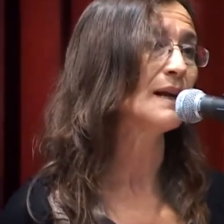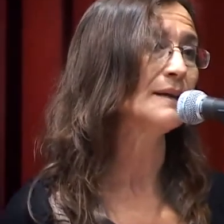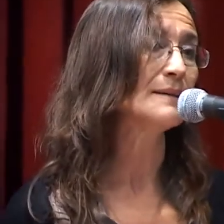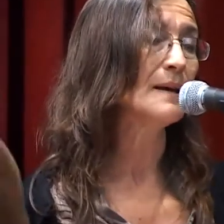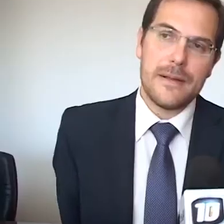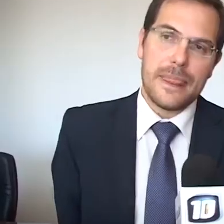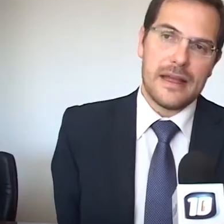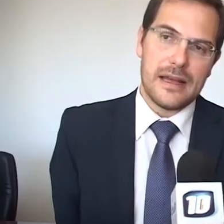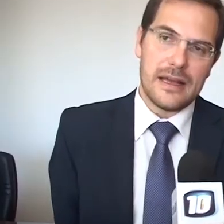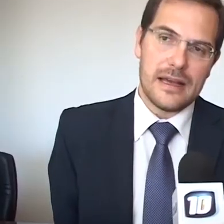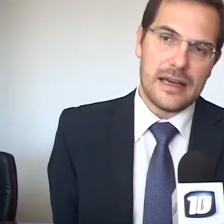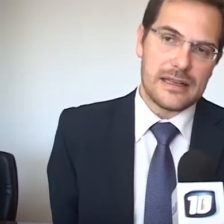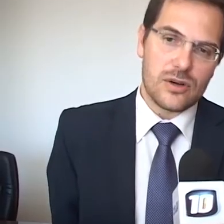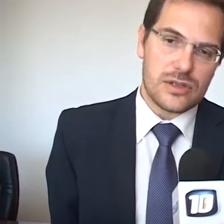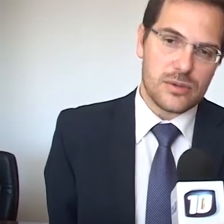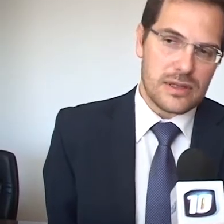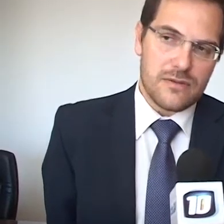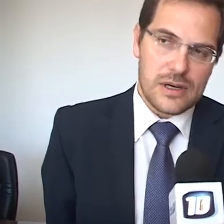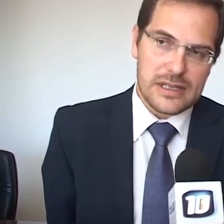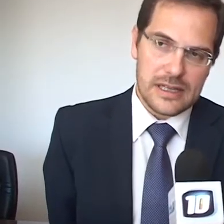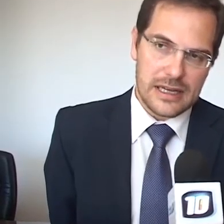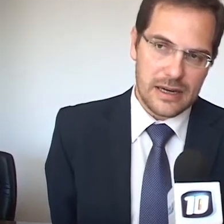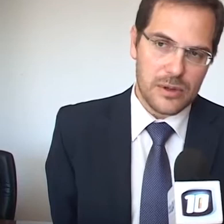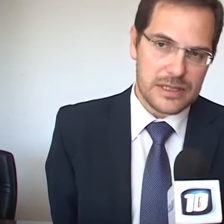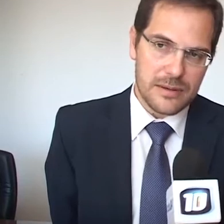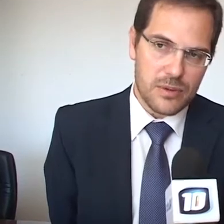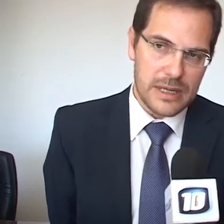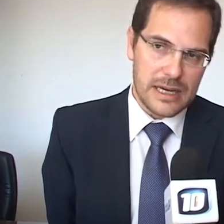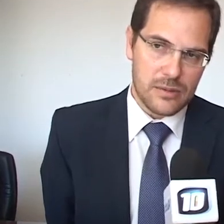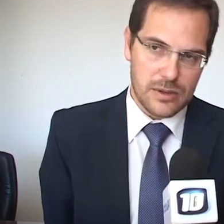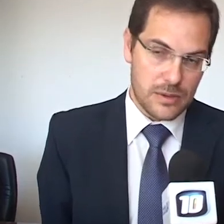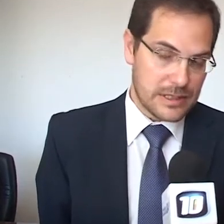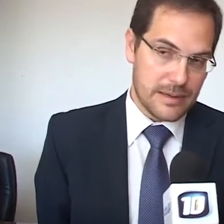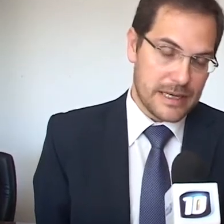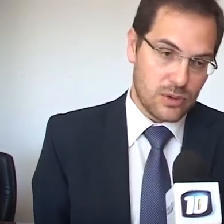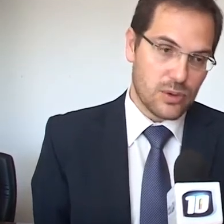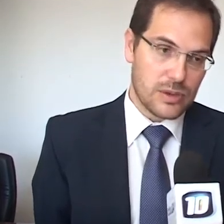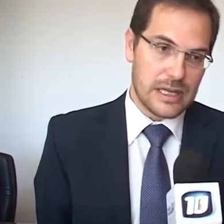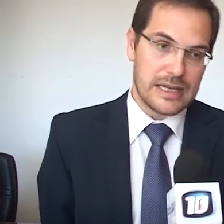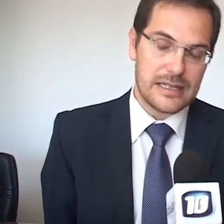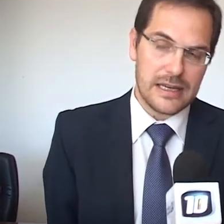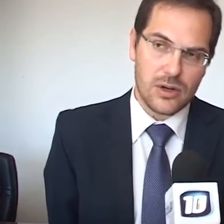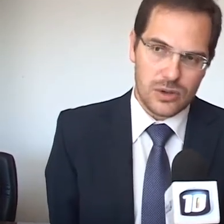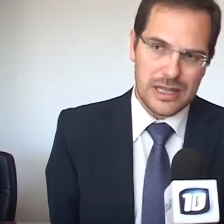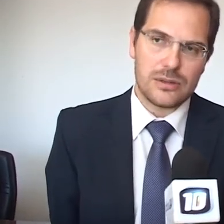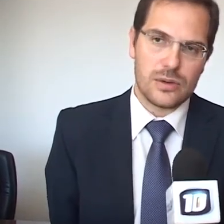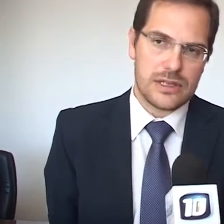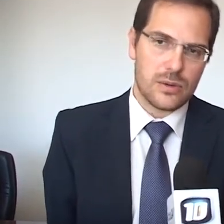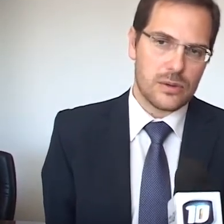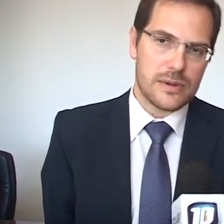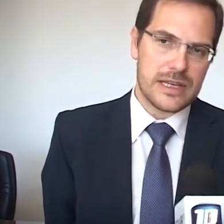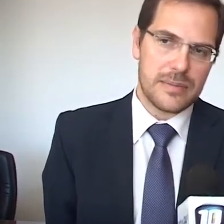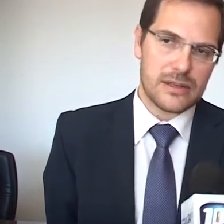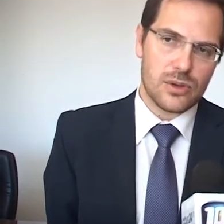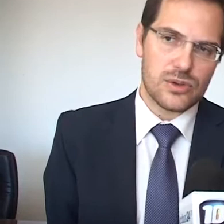cada universidad, este concepto tan fuerte de que la universidad pública es una universidad para todos. Y en ese contexto de ser